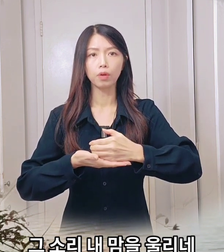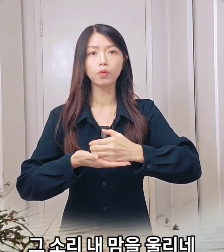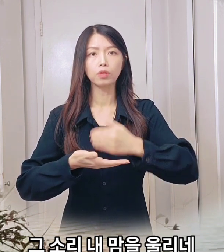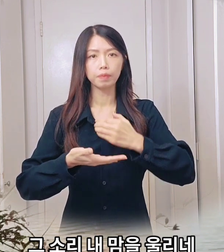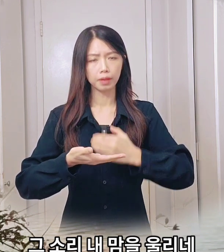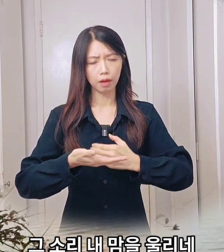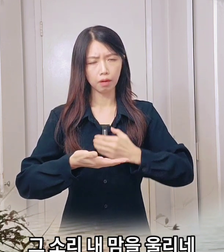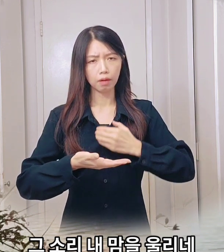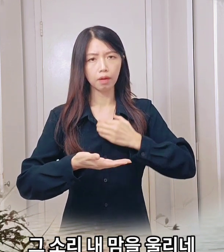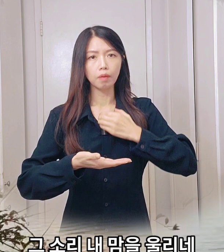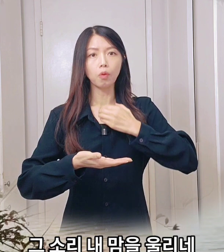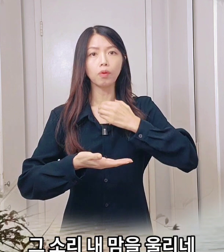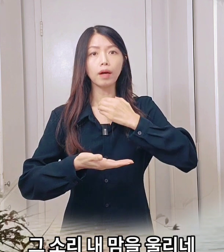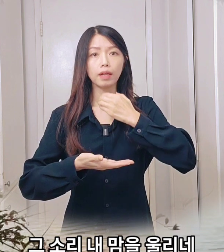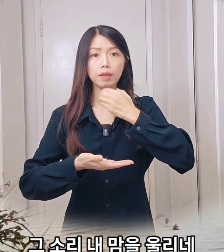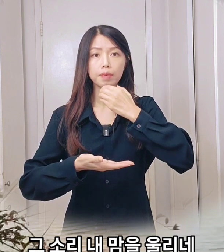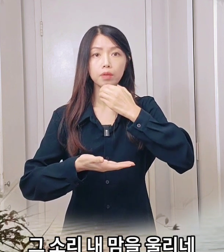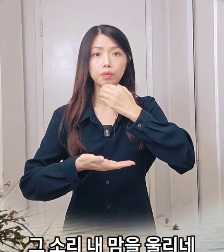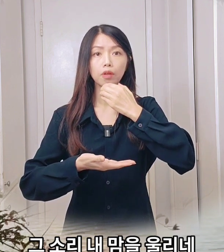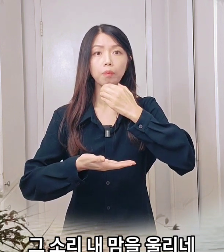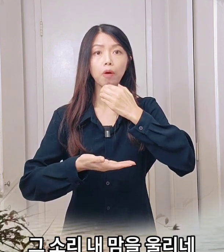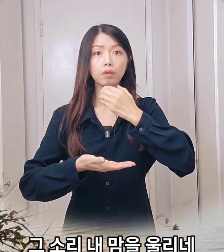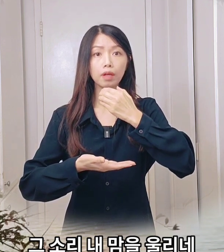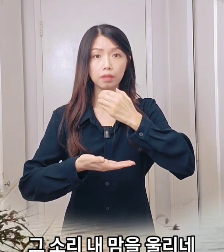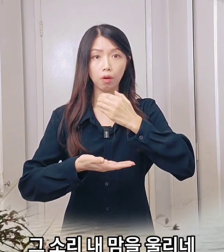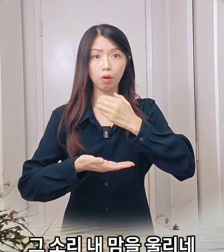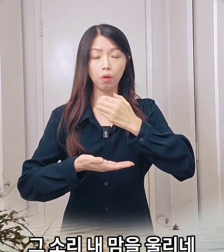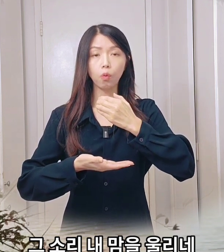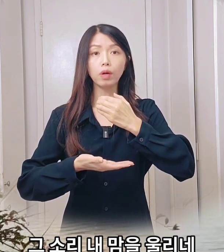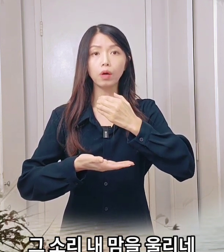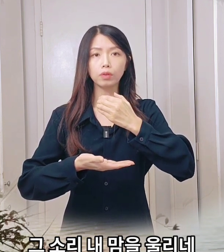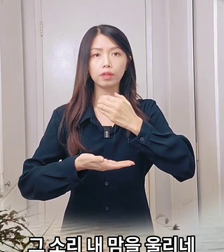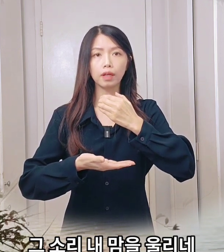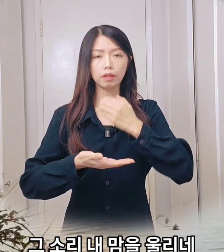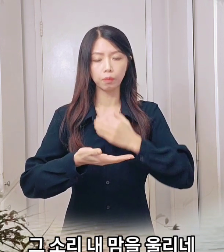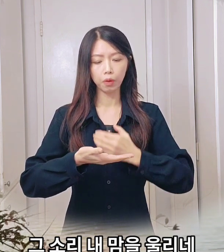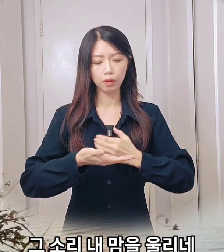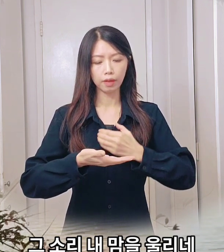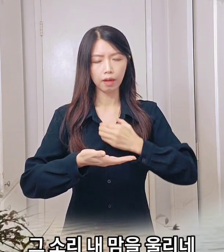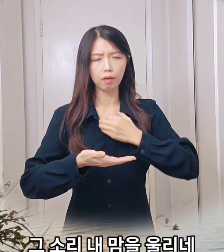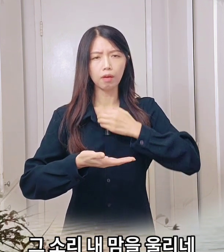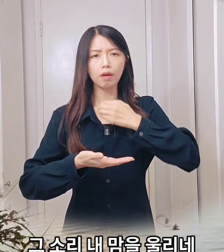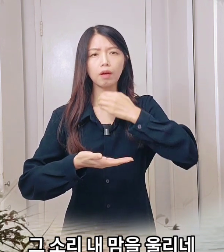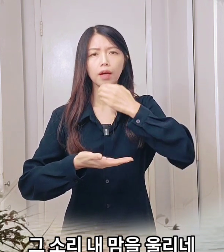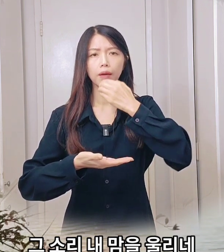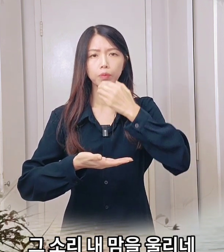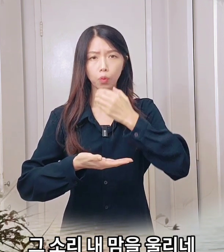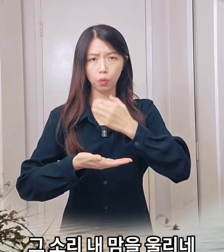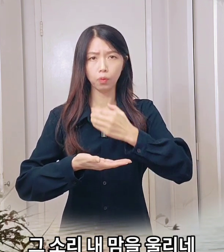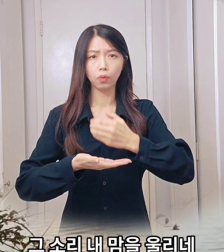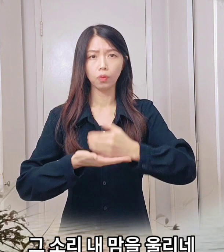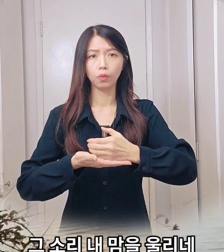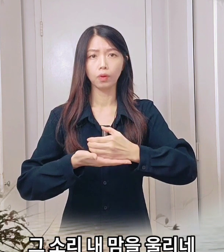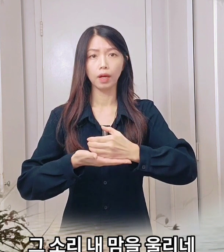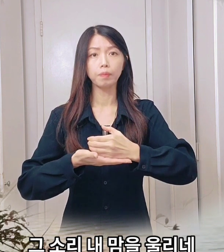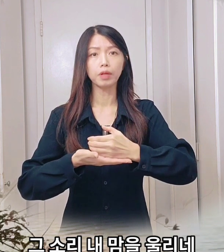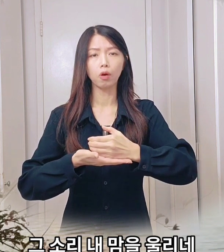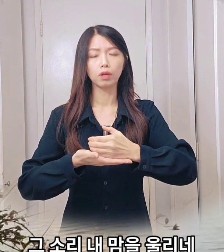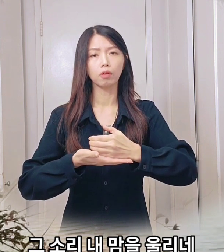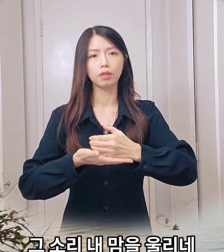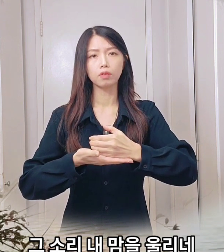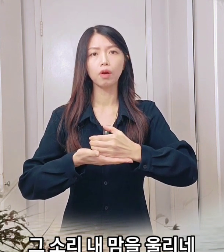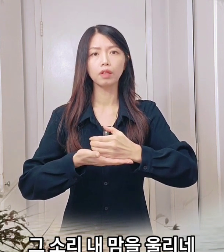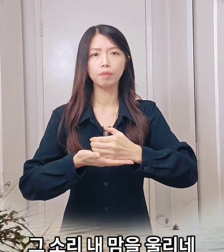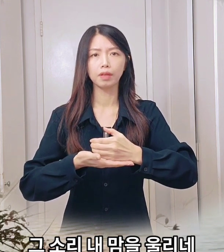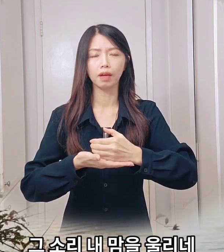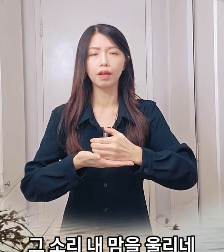왼손바닥에 올려놓으시면 돼요. 뭔가 가슴에서부터 벅차서 올라오는 듯한 그런 표현인데요. 감동, 감격